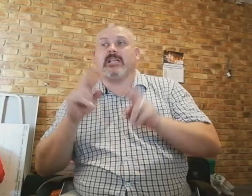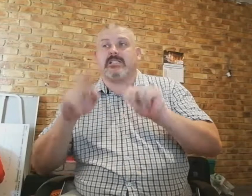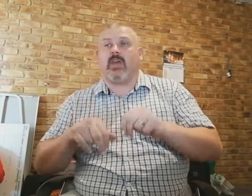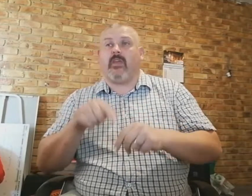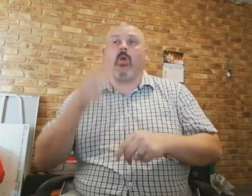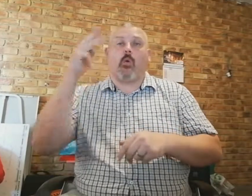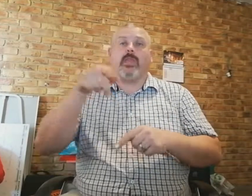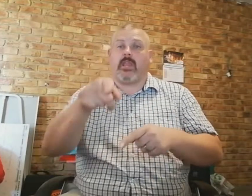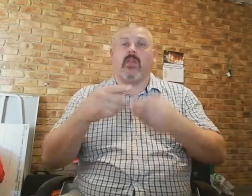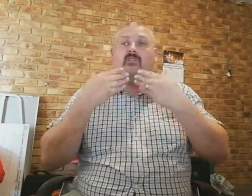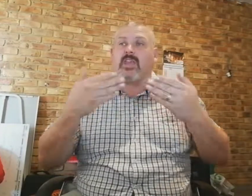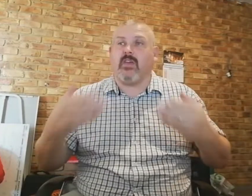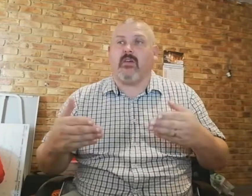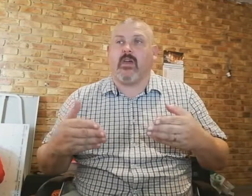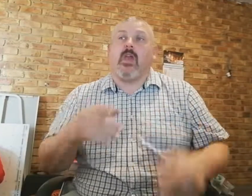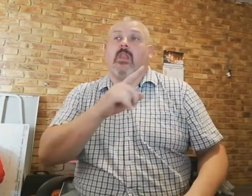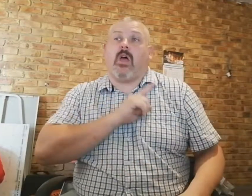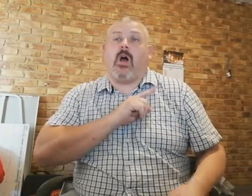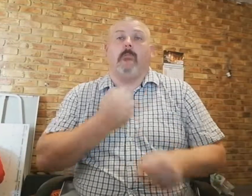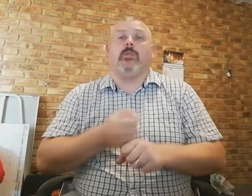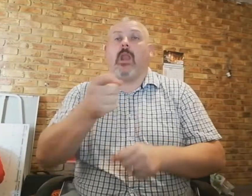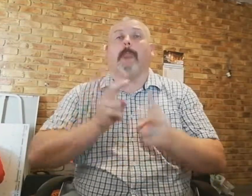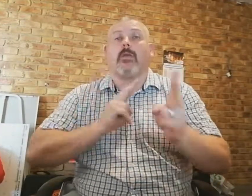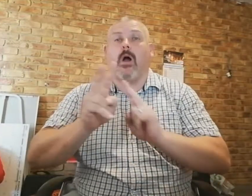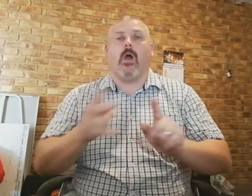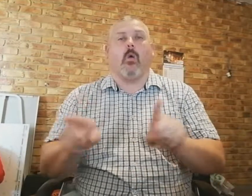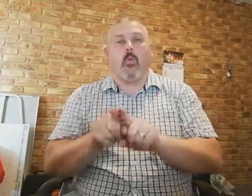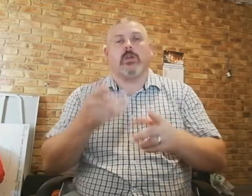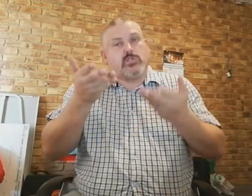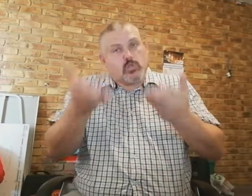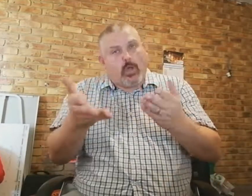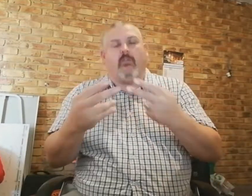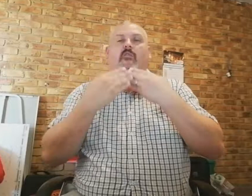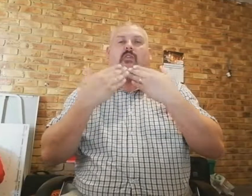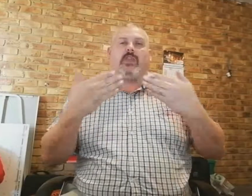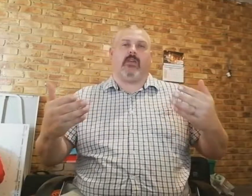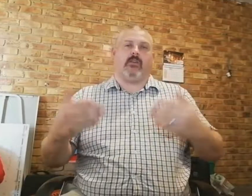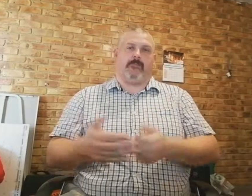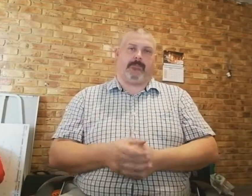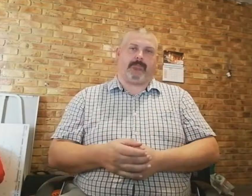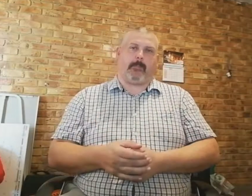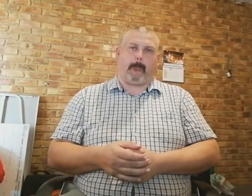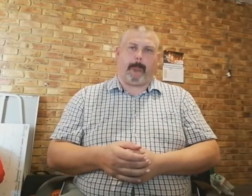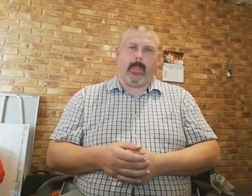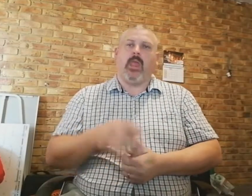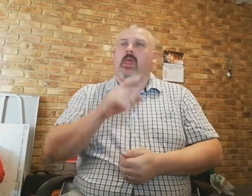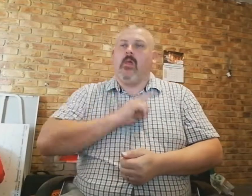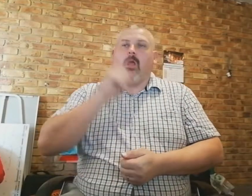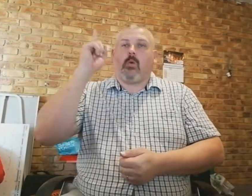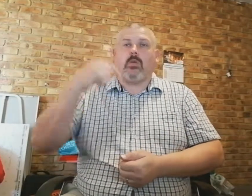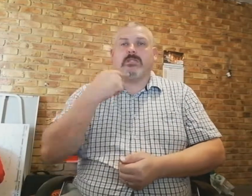gestuip, en God het julle vergewe, daarom moet julle mykaar, ook so vergewe. God